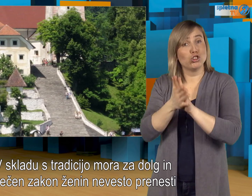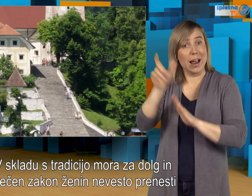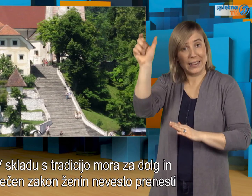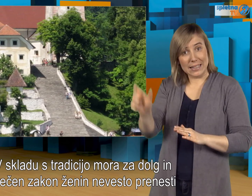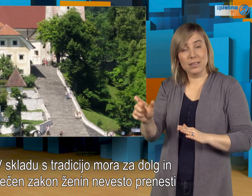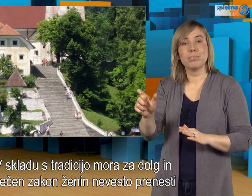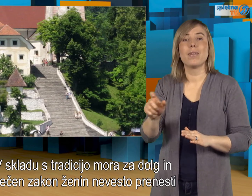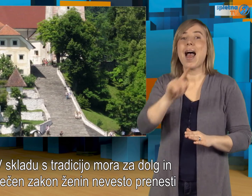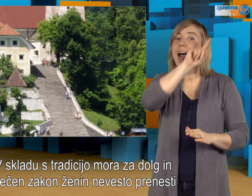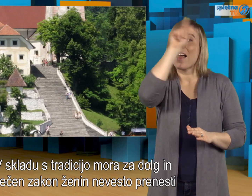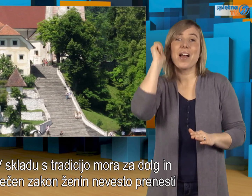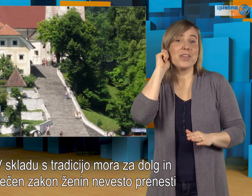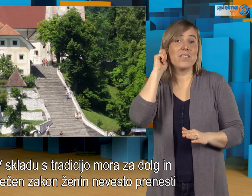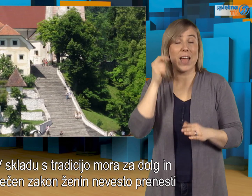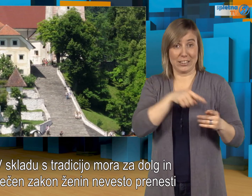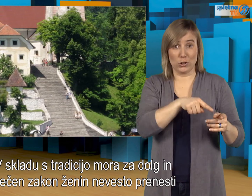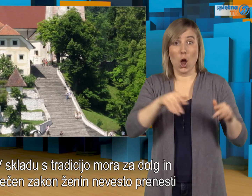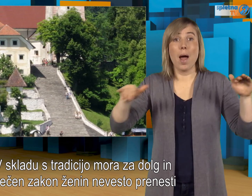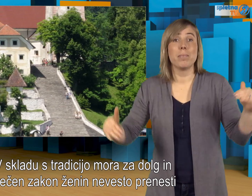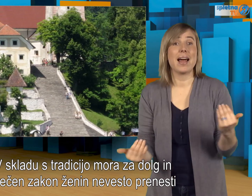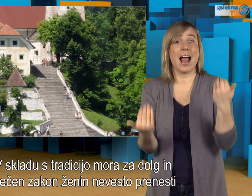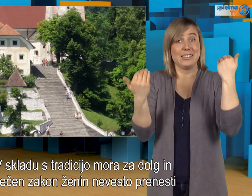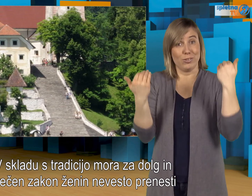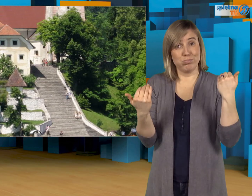stopnicah, kolikor jih vodi na otok.